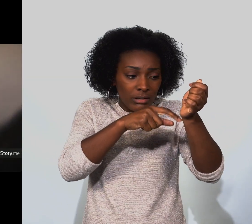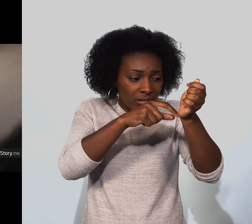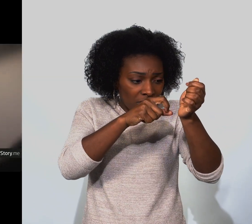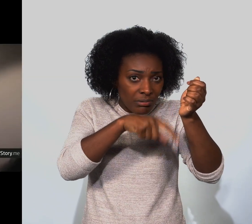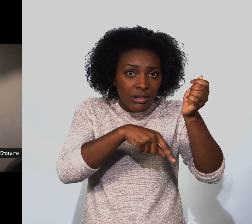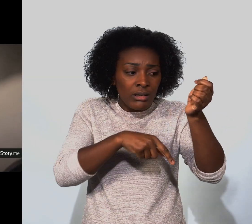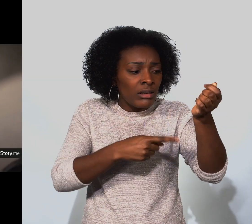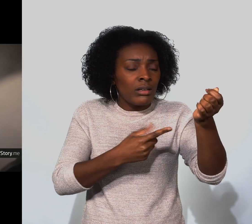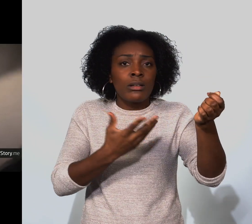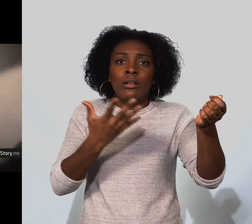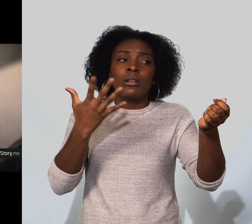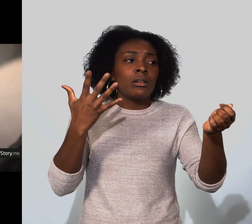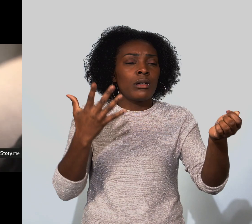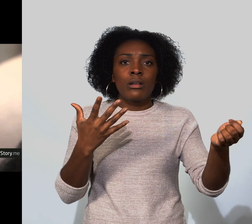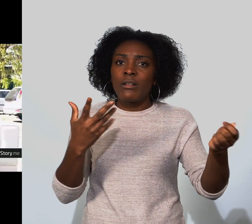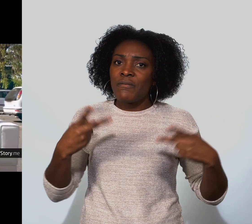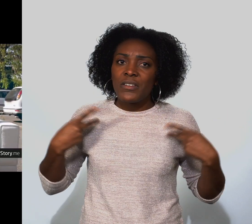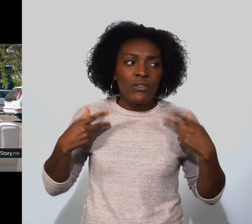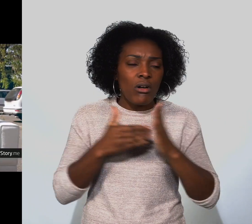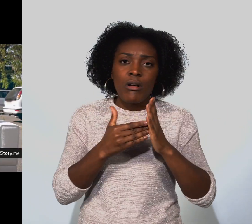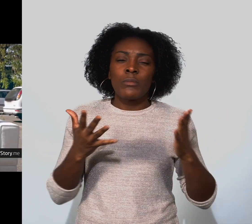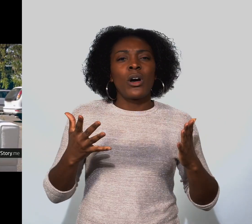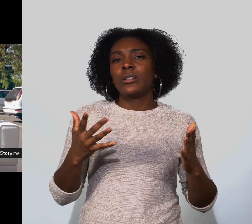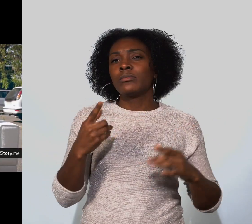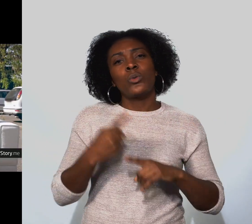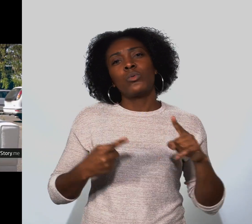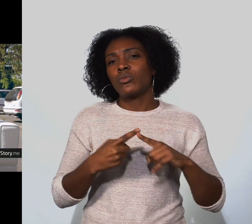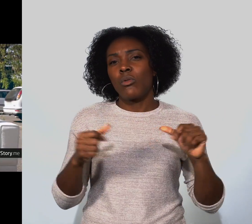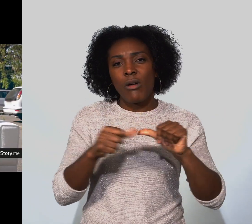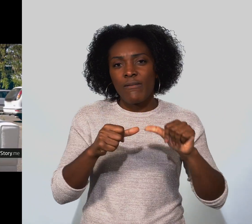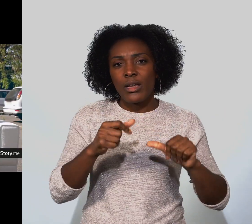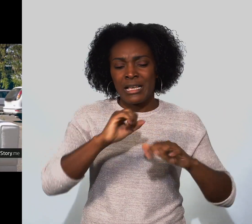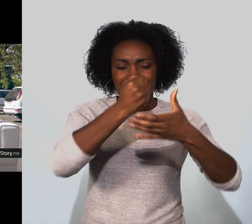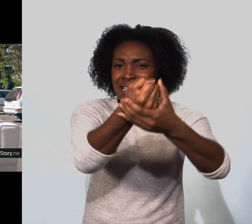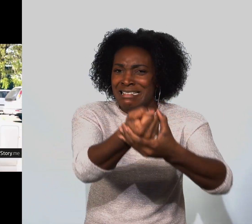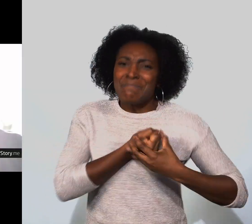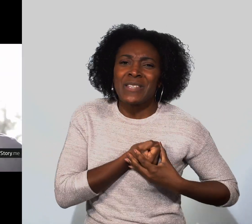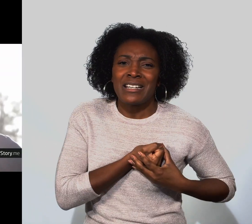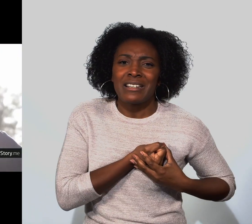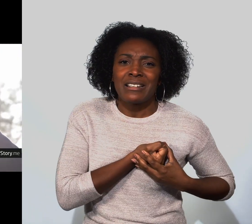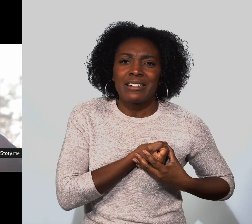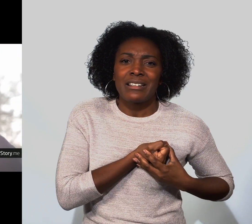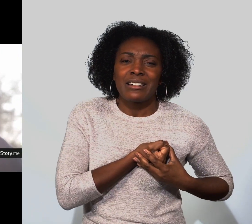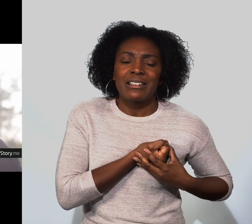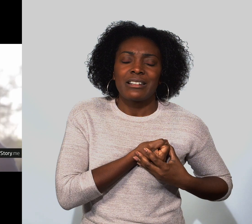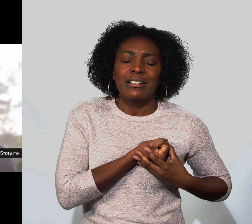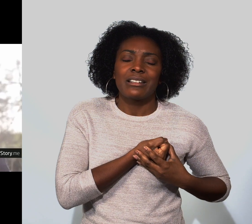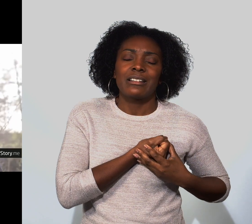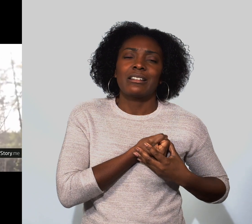difficilement et je pense qu'il coagulait. Et finalement, j'ai pris un couteau et je me suis poignardé le cœur.